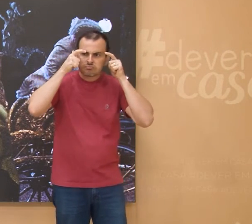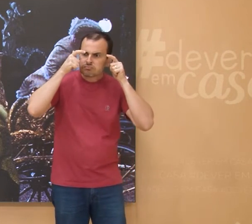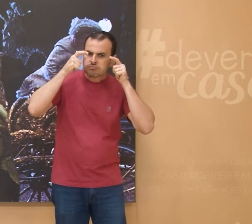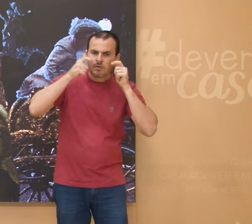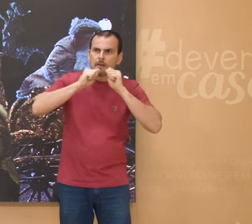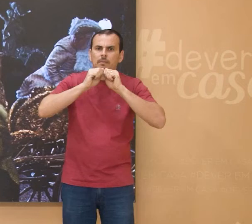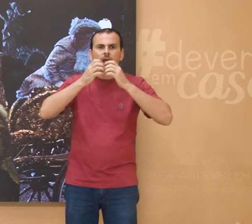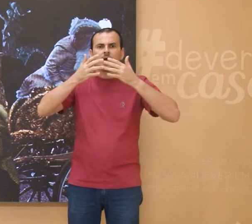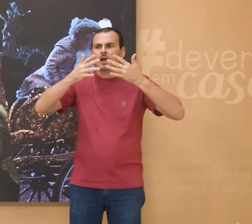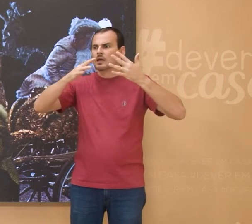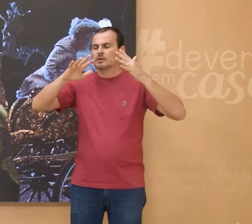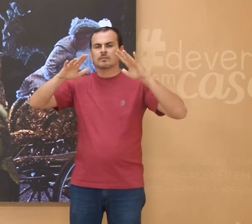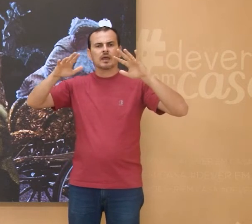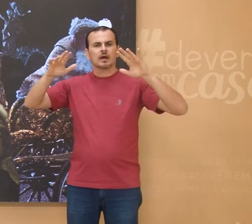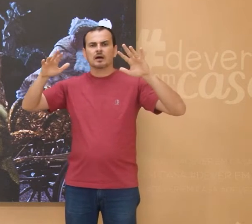O príncipe admirado